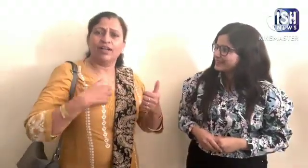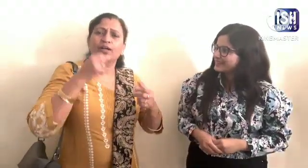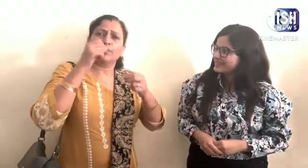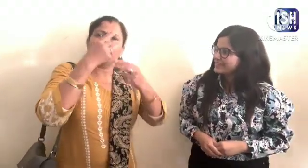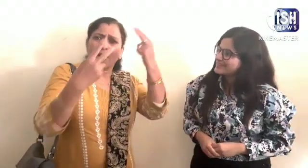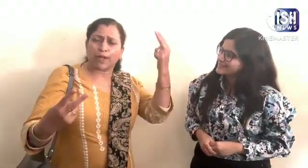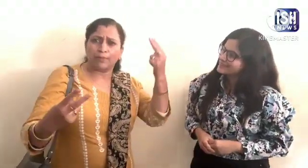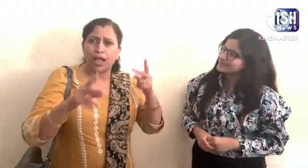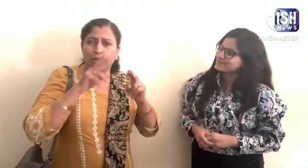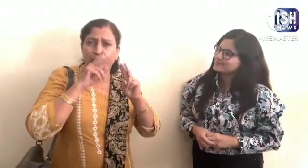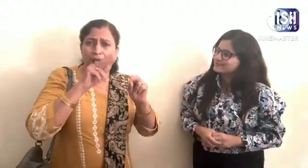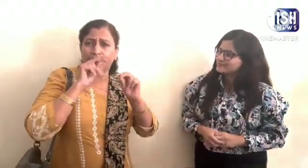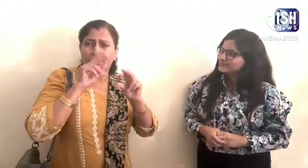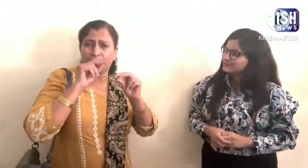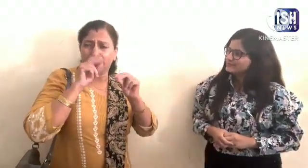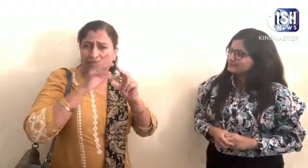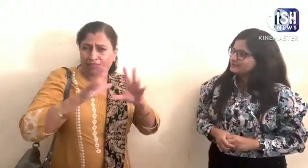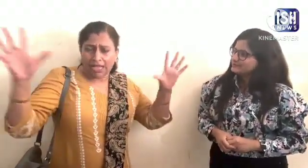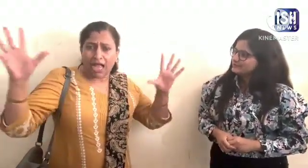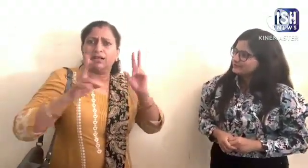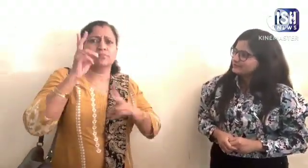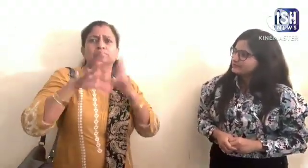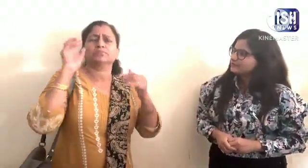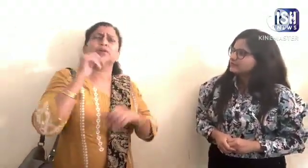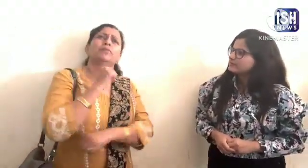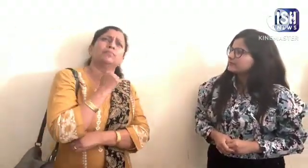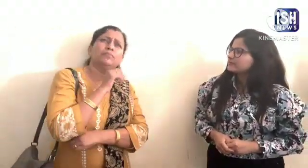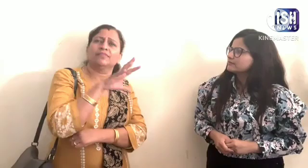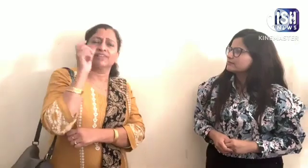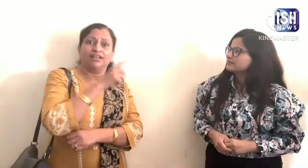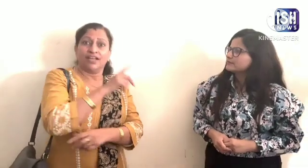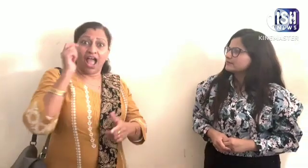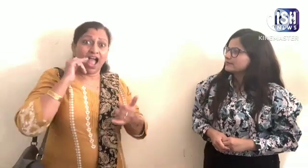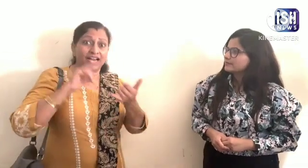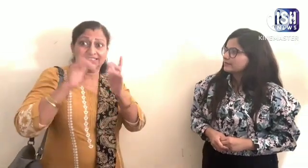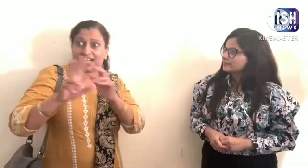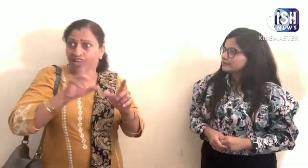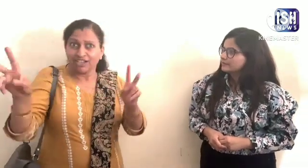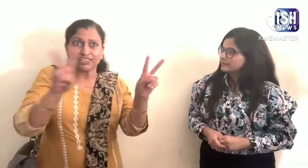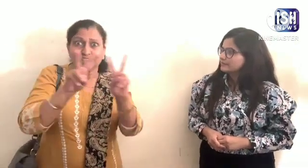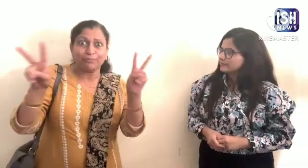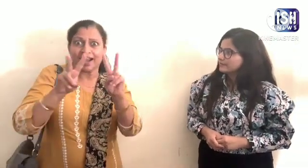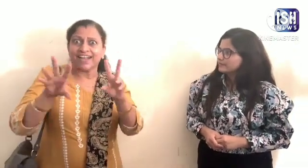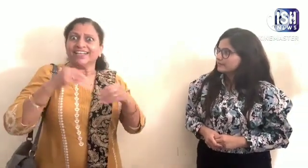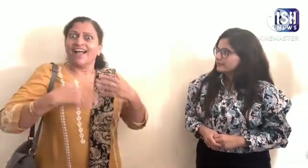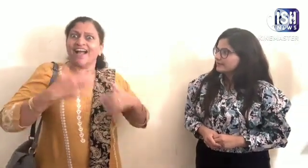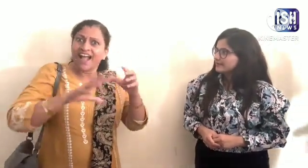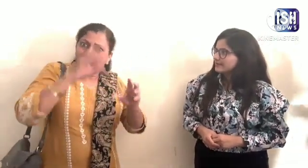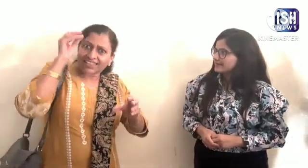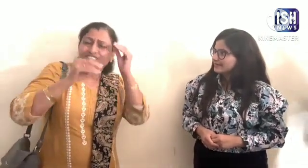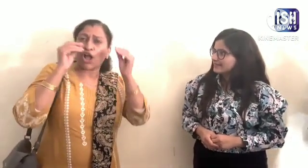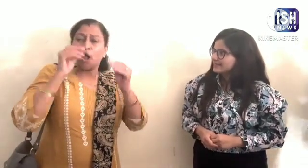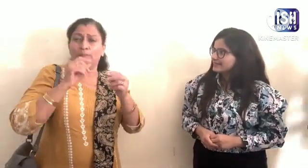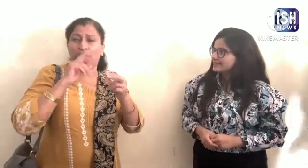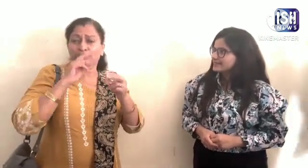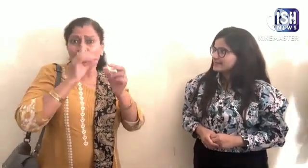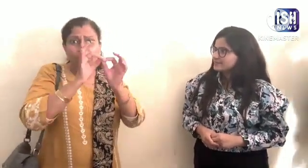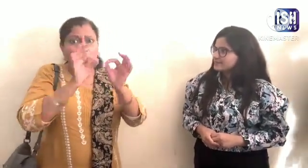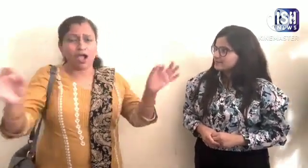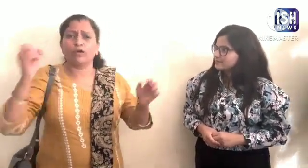खुश हूँ। डायलॉग पहले कभी समझ में नहीं आते थे। अब आईएसएल अनुवाद के साथ मैं इसे समझ गई। मुझे सुनने